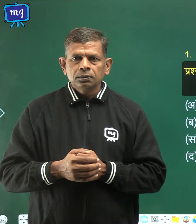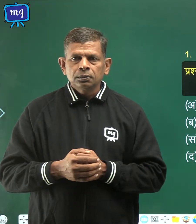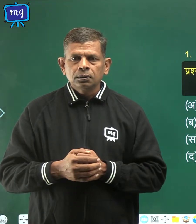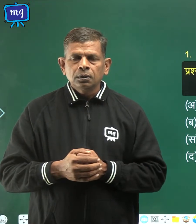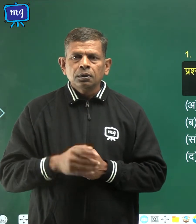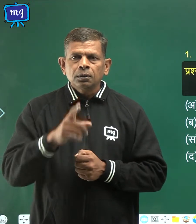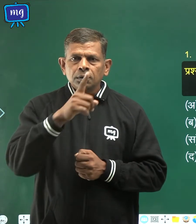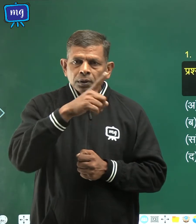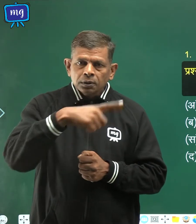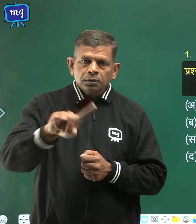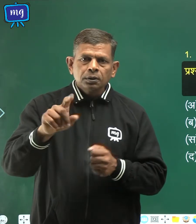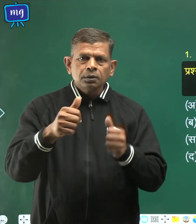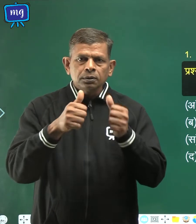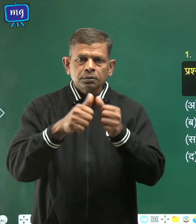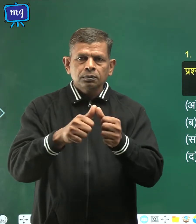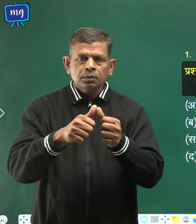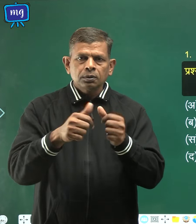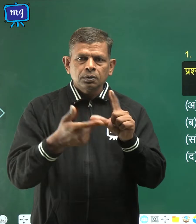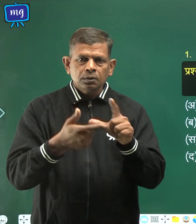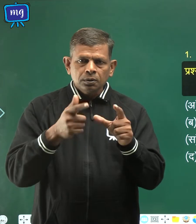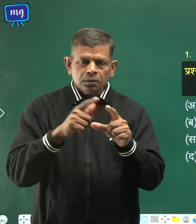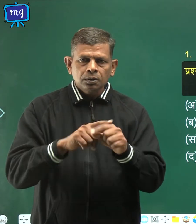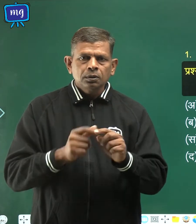सही विकल्प का